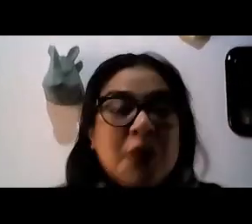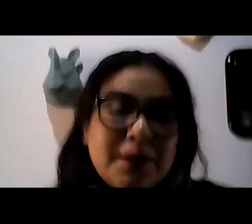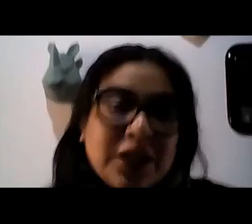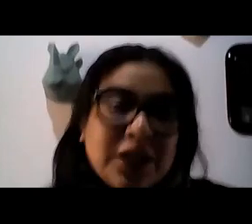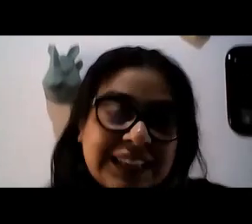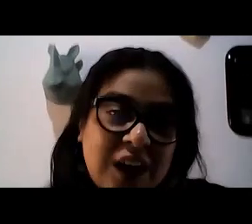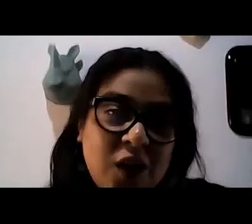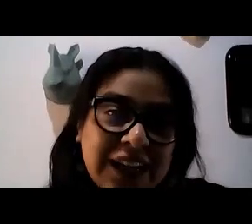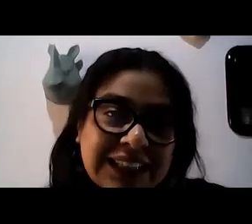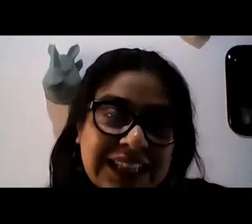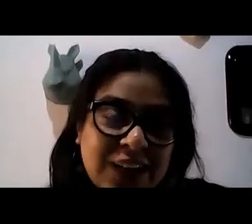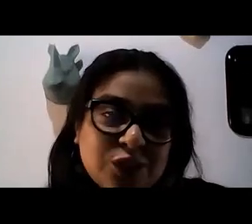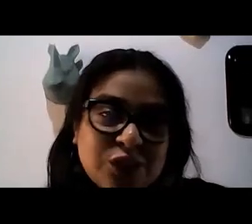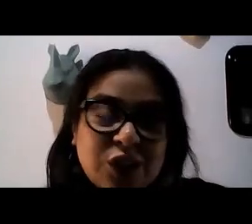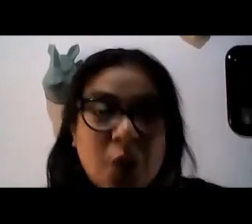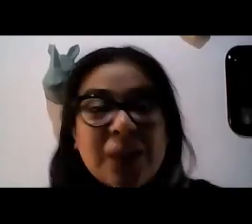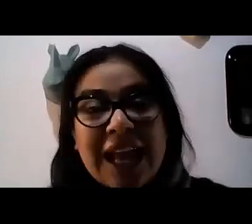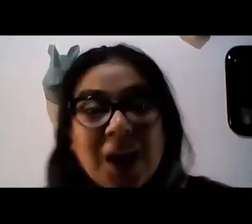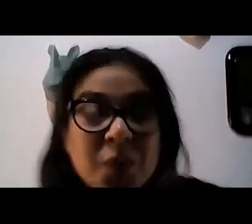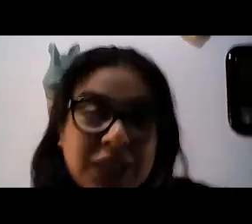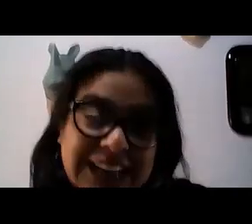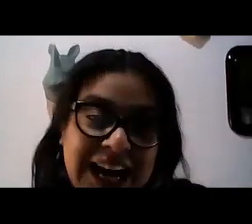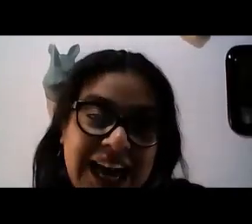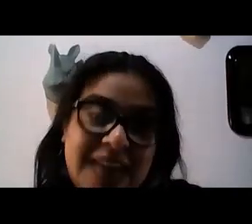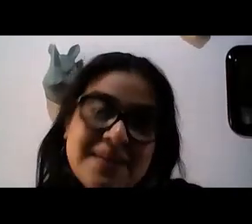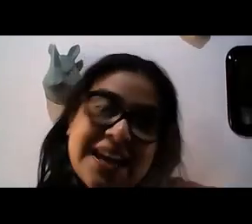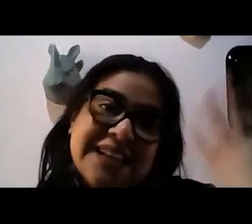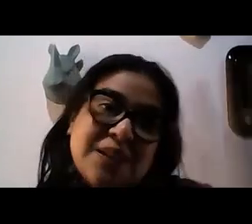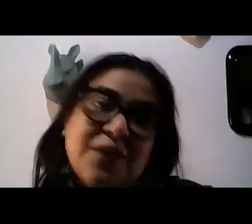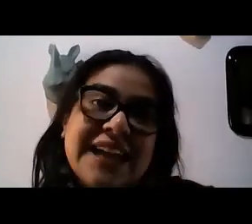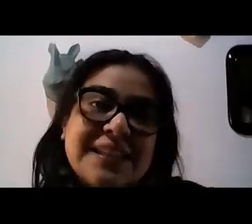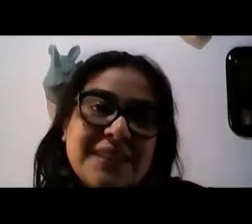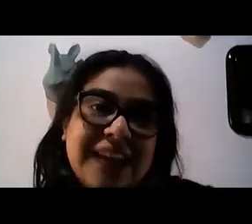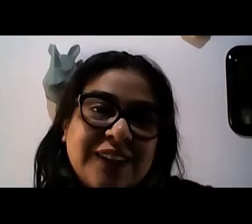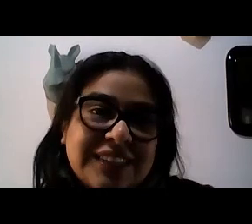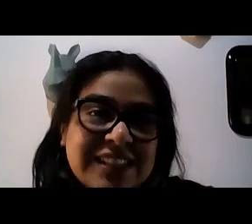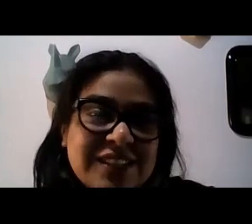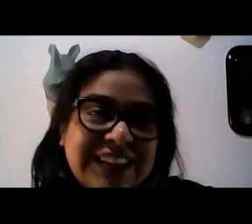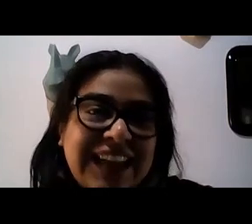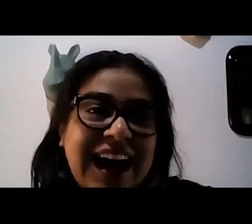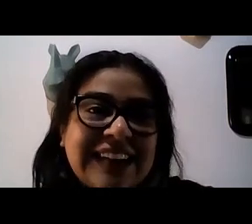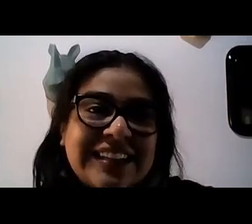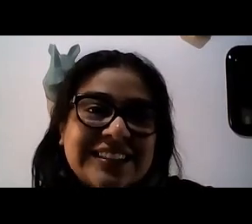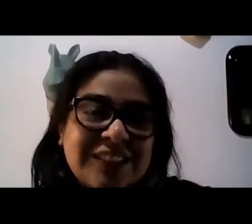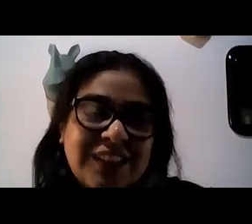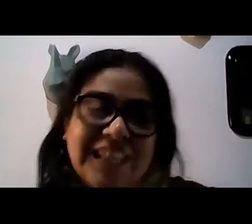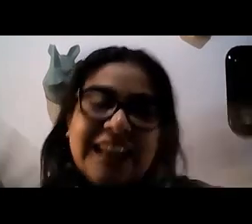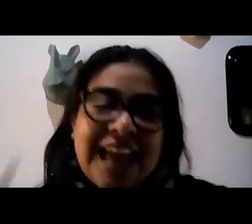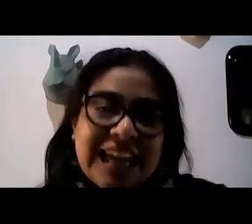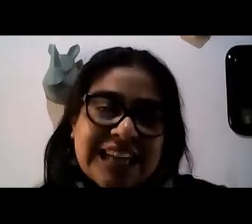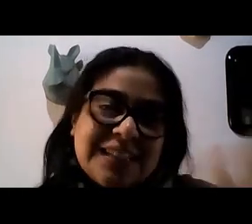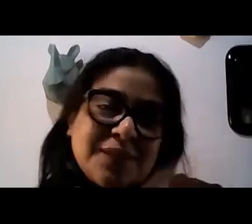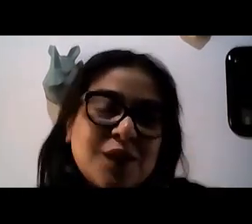Otro ejemplo del trabajo en red y de construcción de comunidad, la comunidad académica. Este fue el Seminario Internacional de Arte y